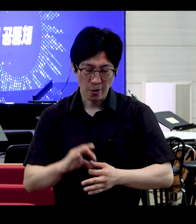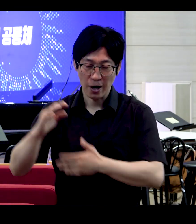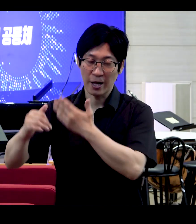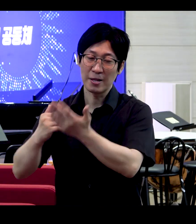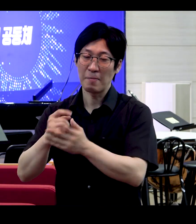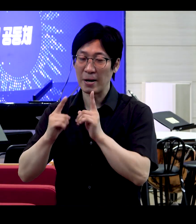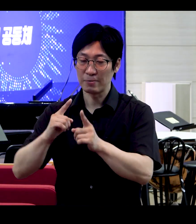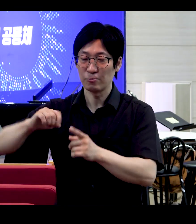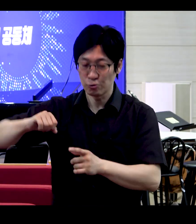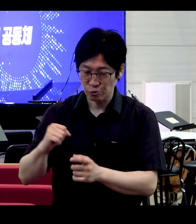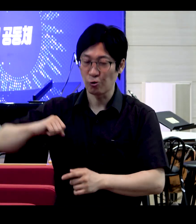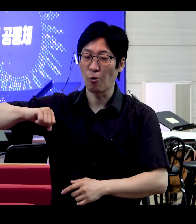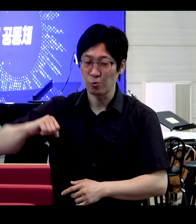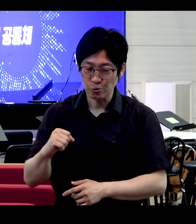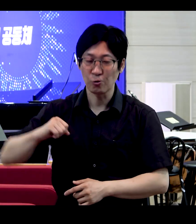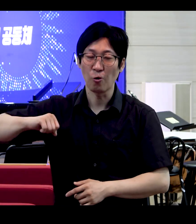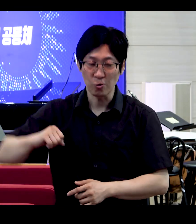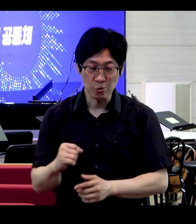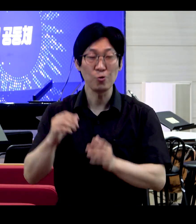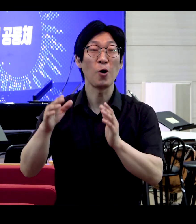하나님 말씀에 순종하는 삶이에요.